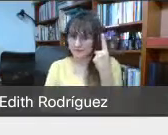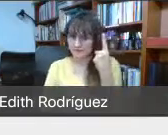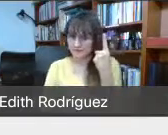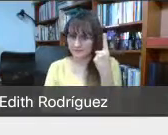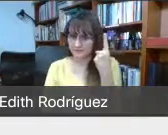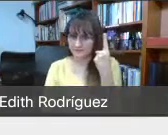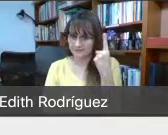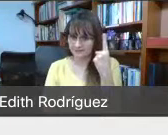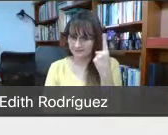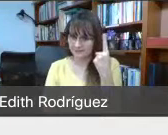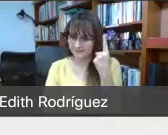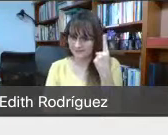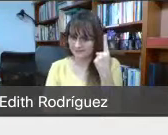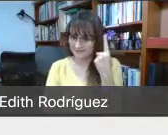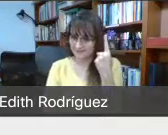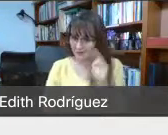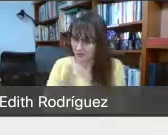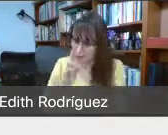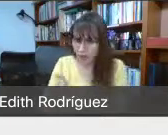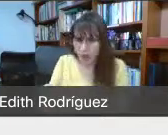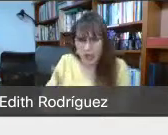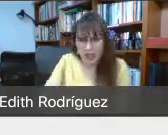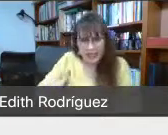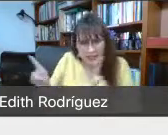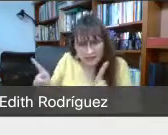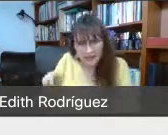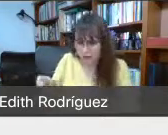puedan reconocer a estos niños sordos.